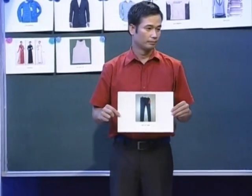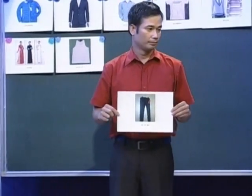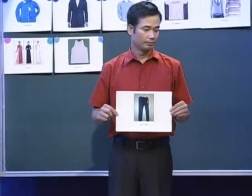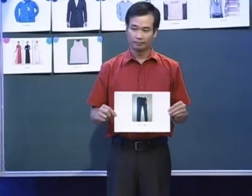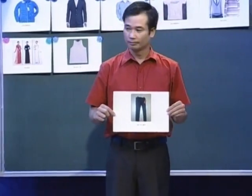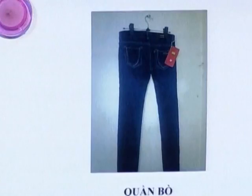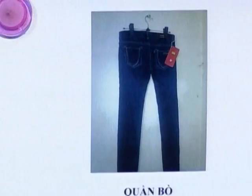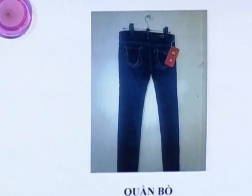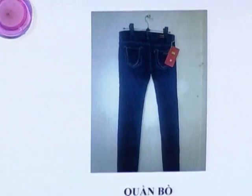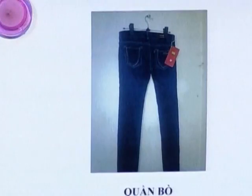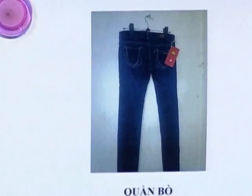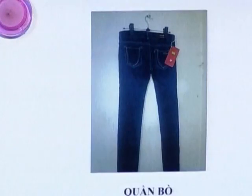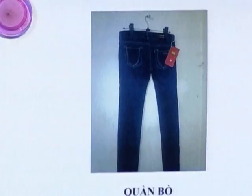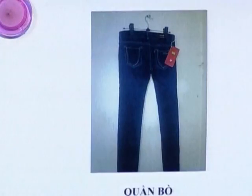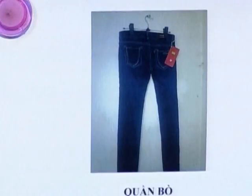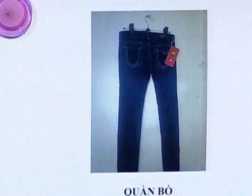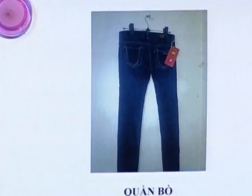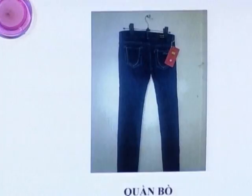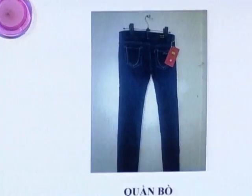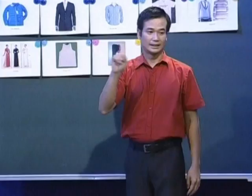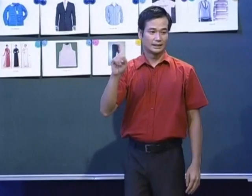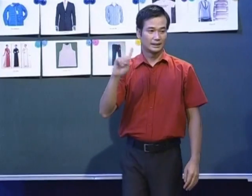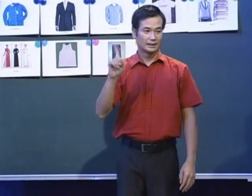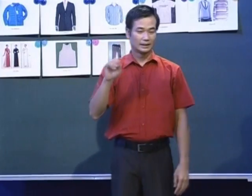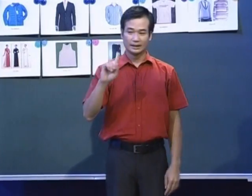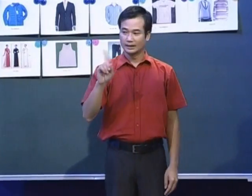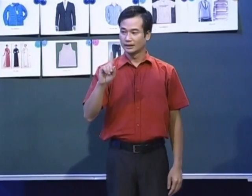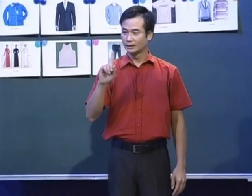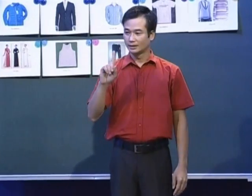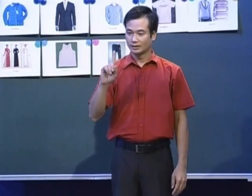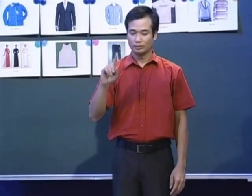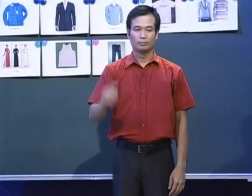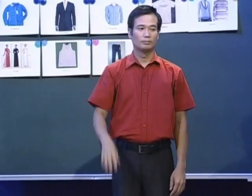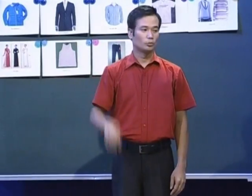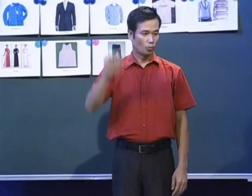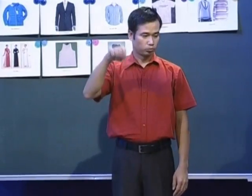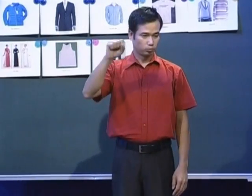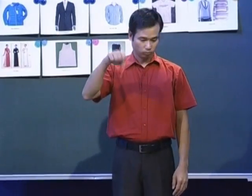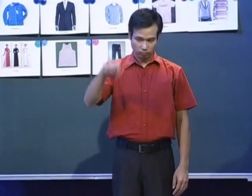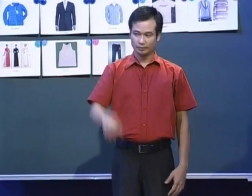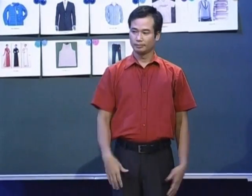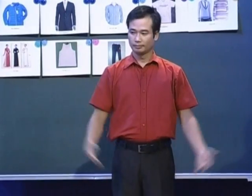Thế mẹ cùng quan sát bức tranh trên tay thầy. Đây là cái gì nhỉ? Đúng rồi, đây là quần